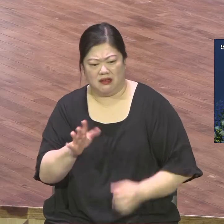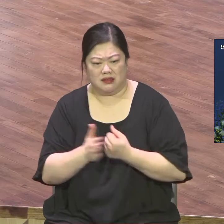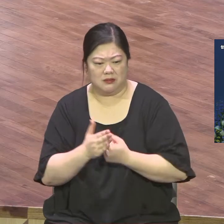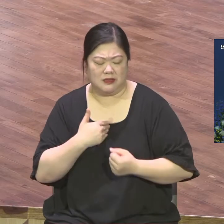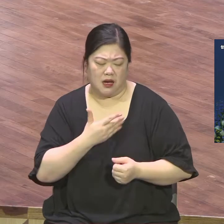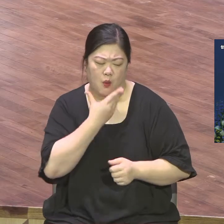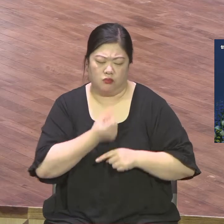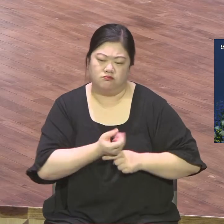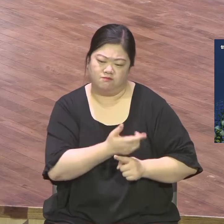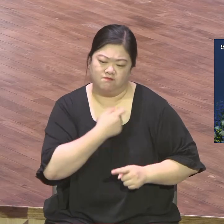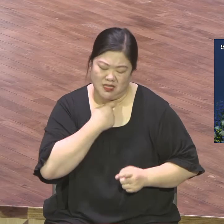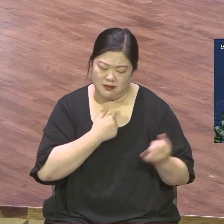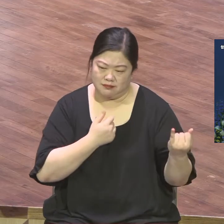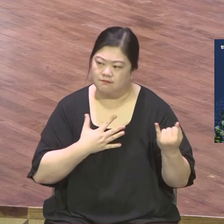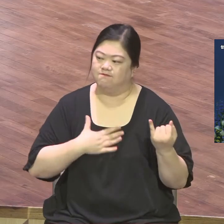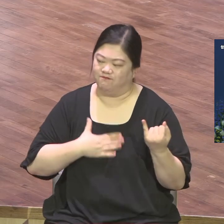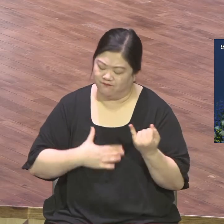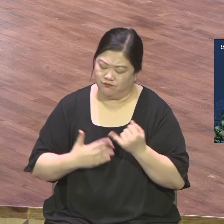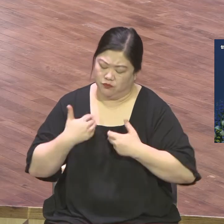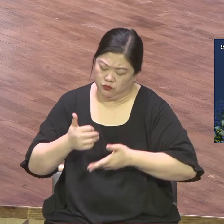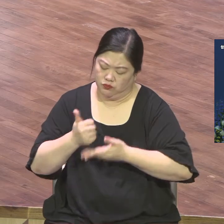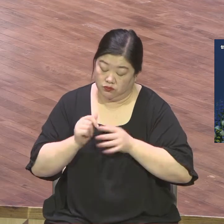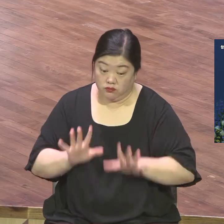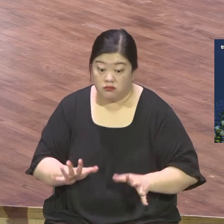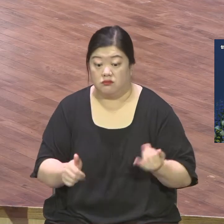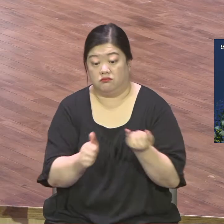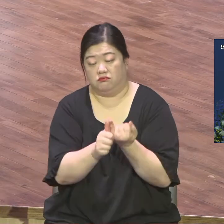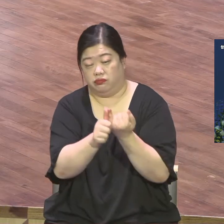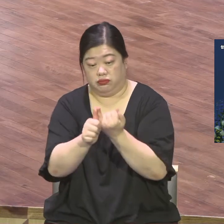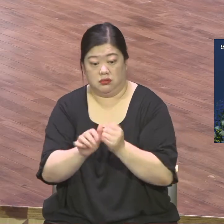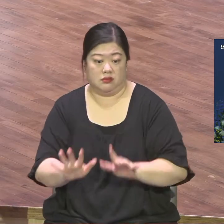뭐예요? 함께 지어져가는 우리입니다.